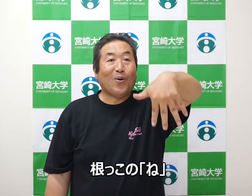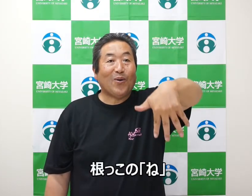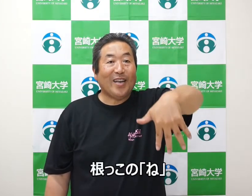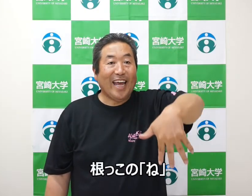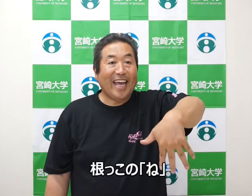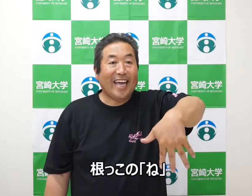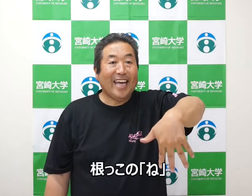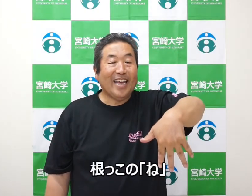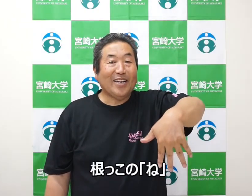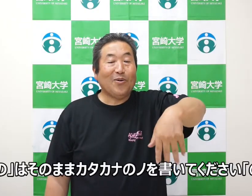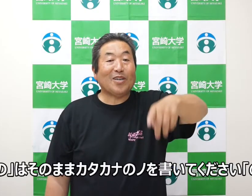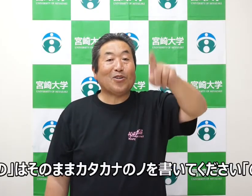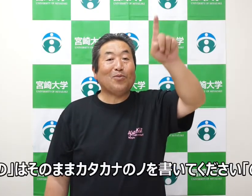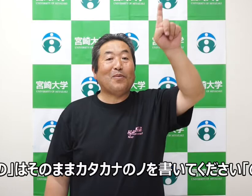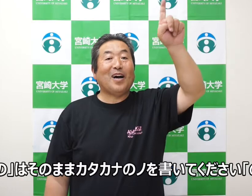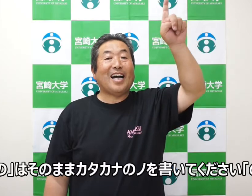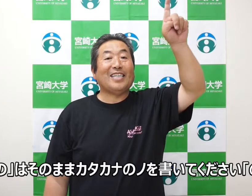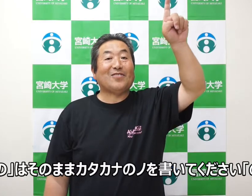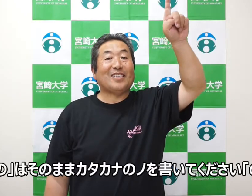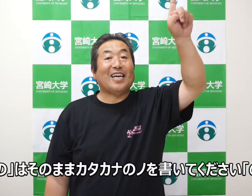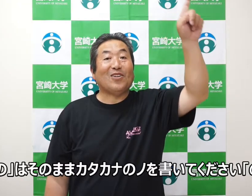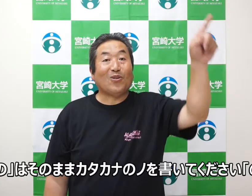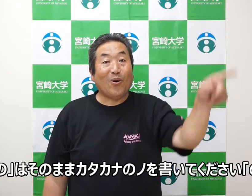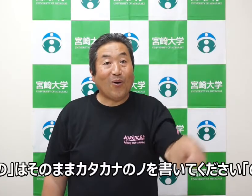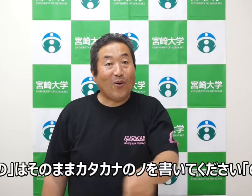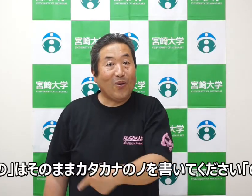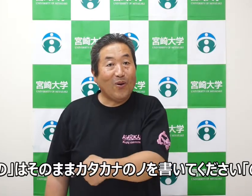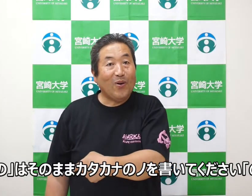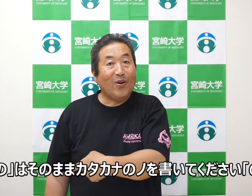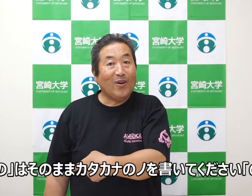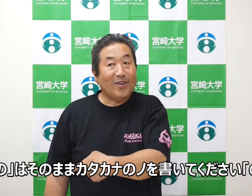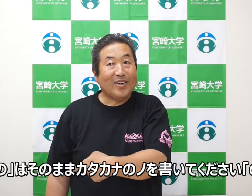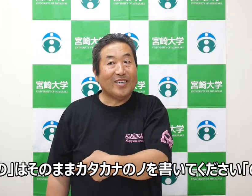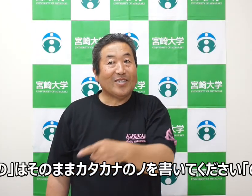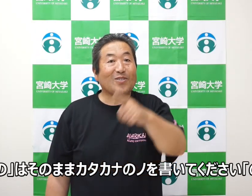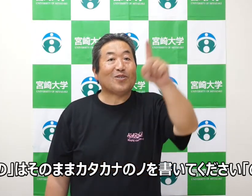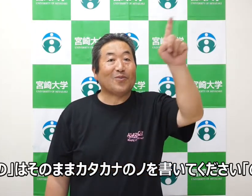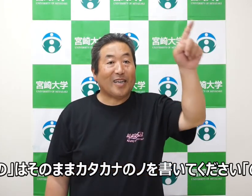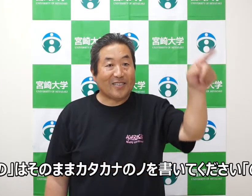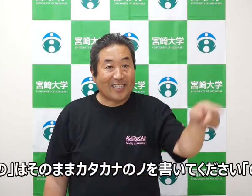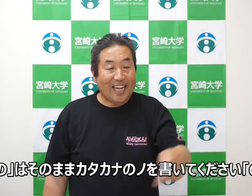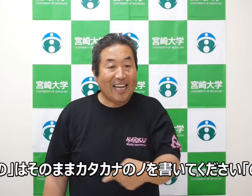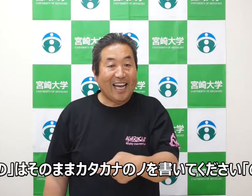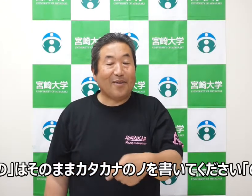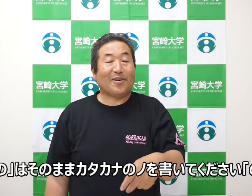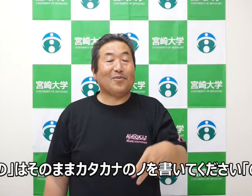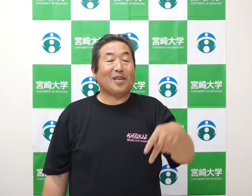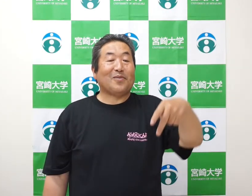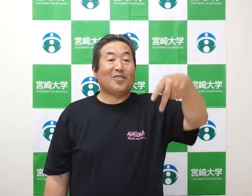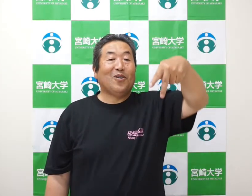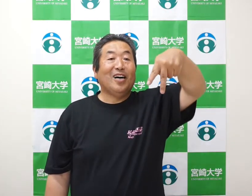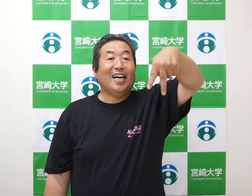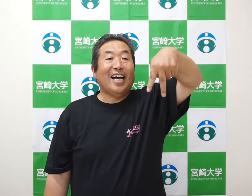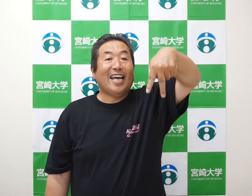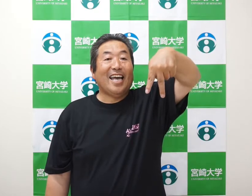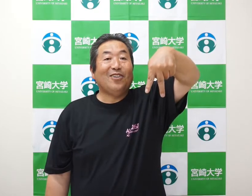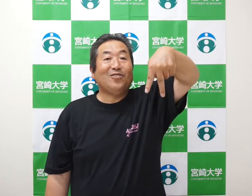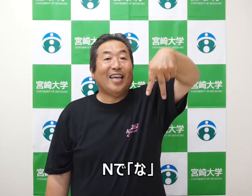ね、のはそのまま書いてください。の、のさんも書いてくださいね。もう一回いきましょう。はい、 N で